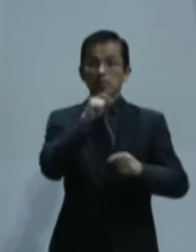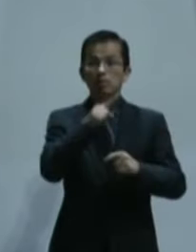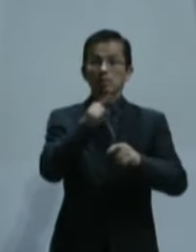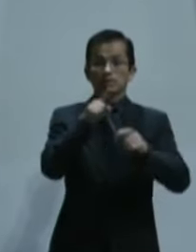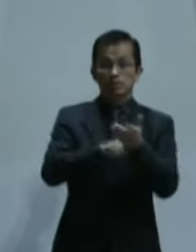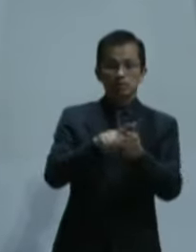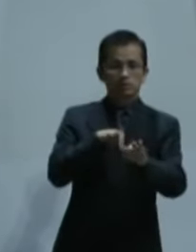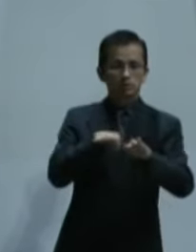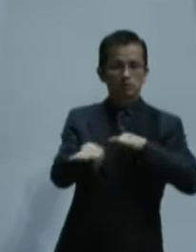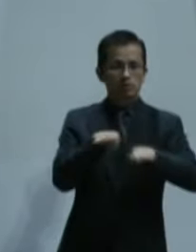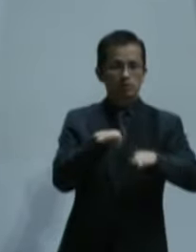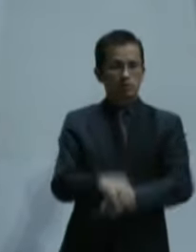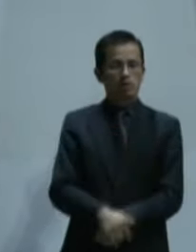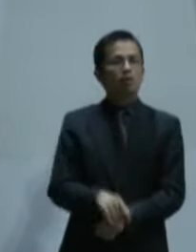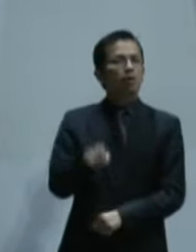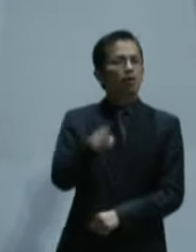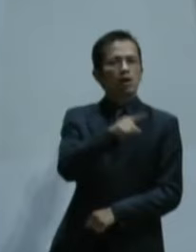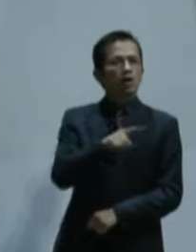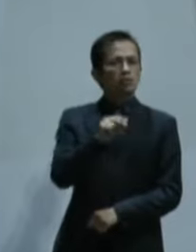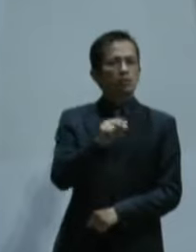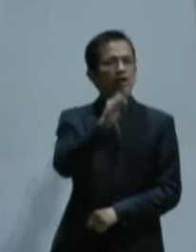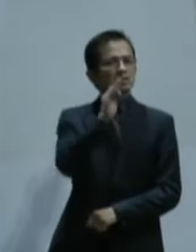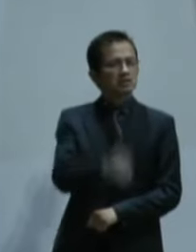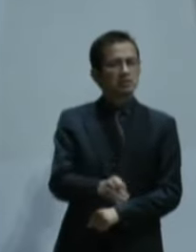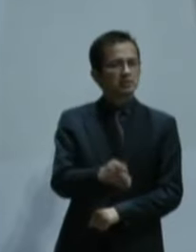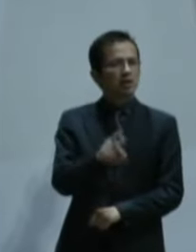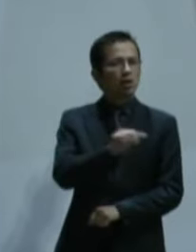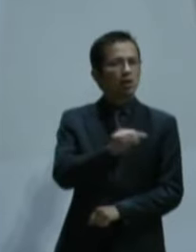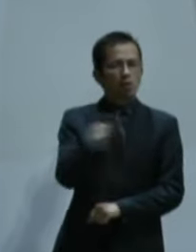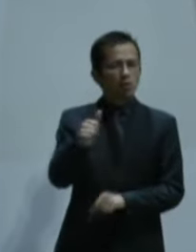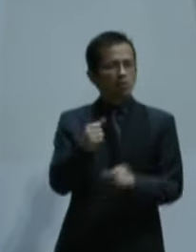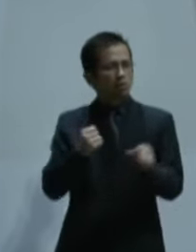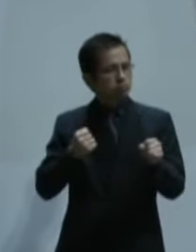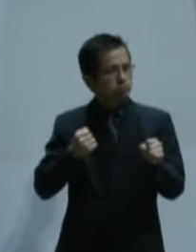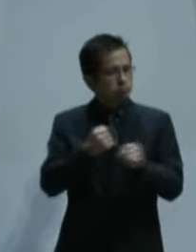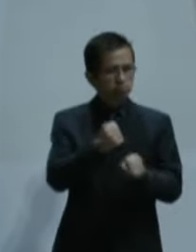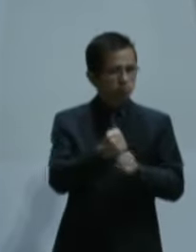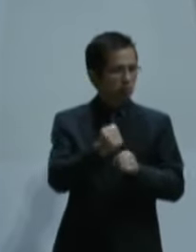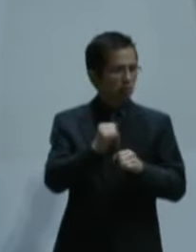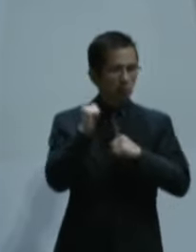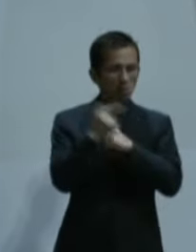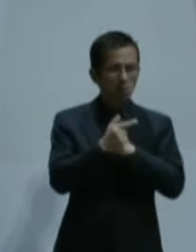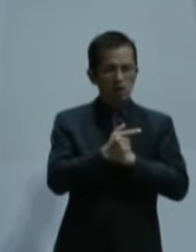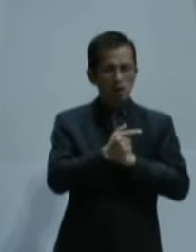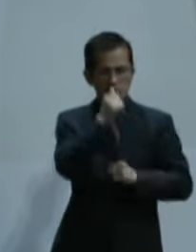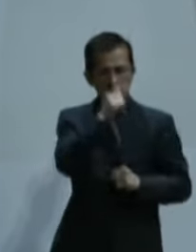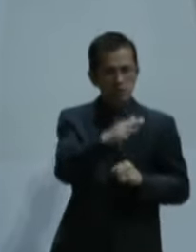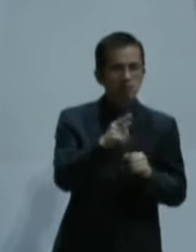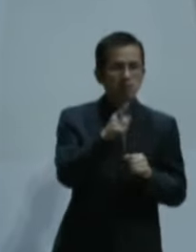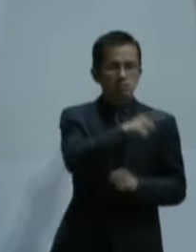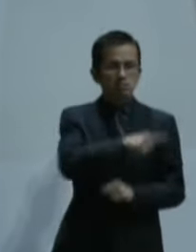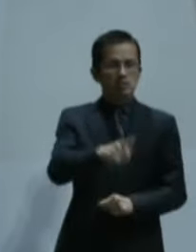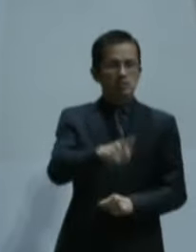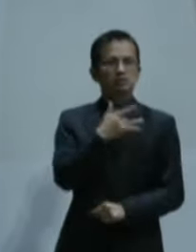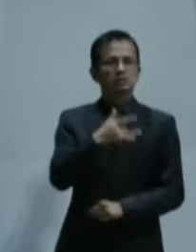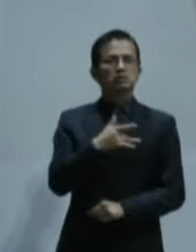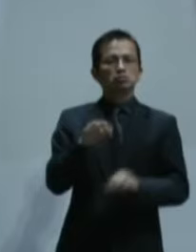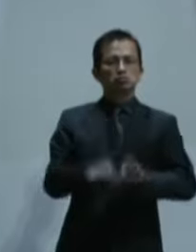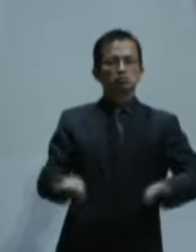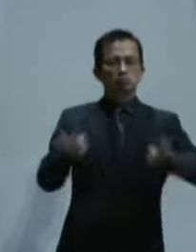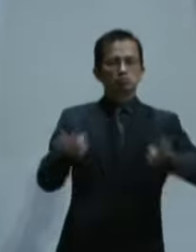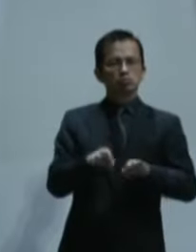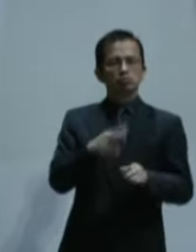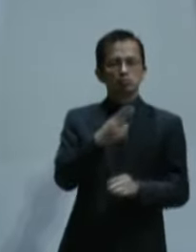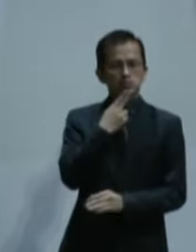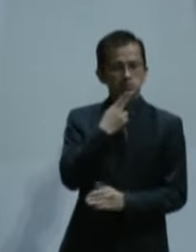laboral que no permitan jamás ningún tipo de maltrato que se sientan importantes y útiles